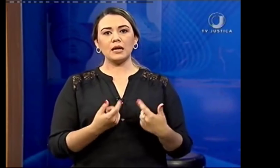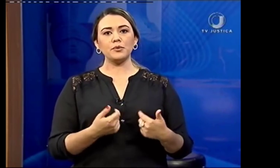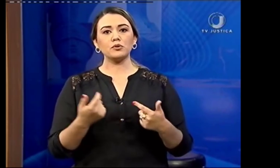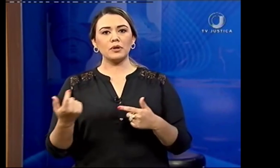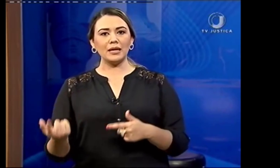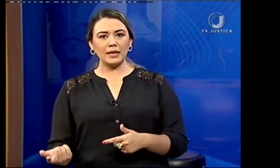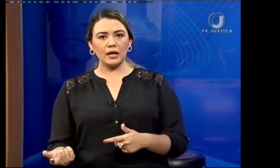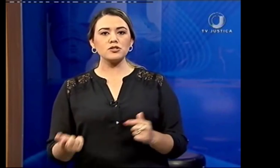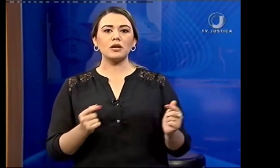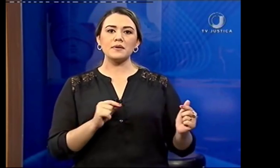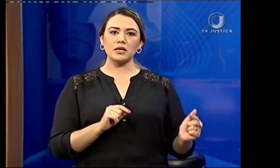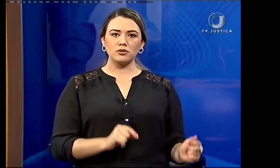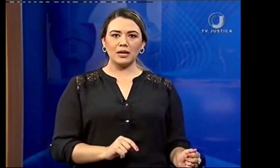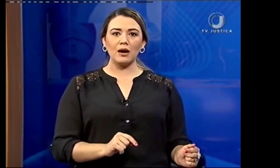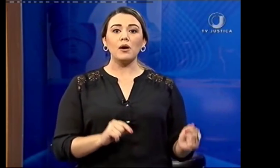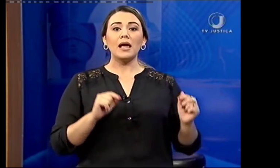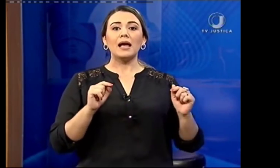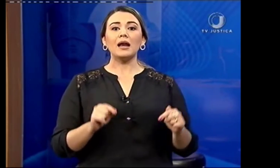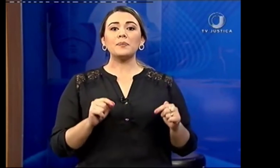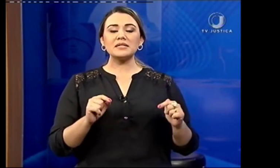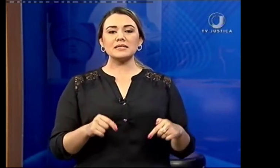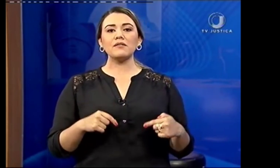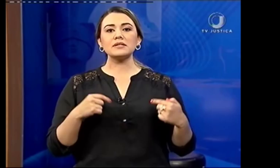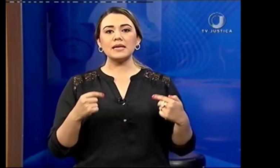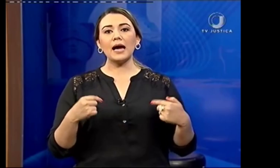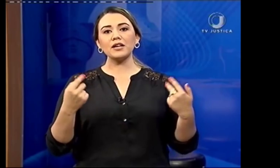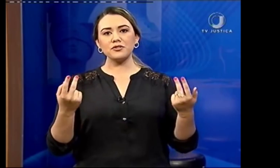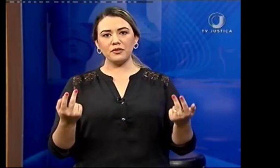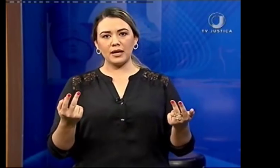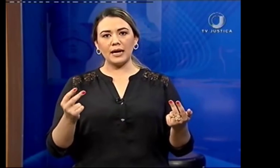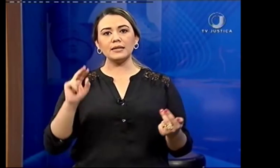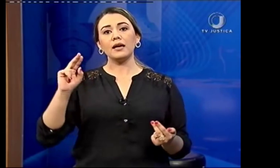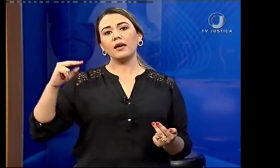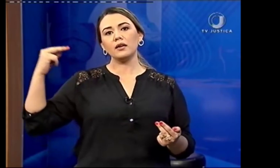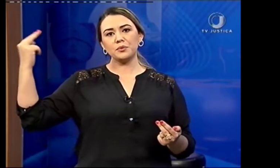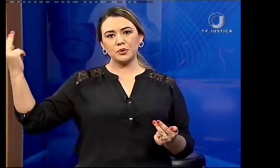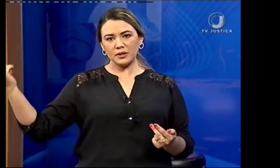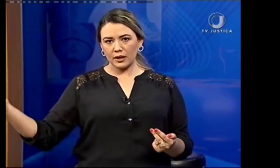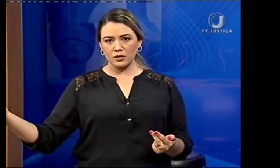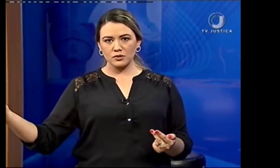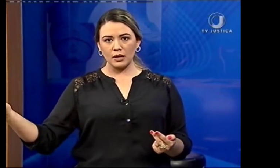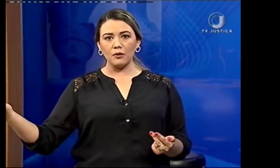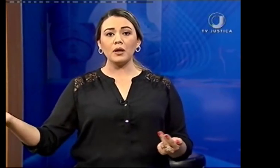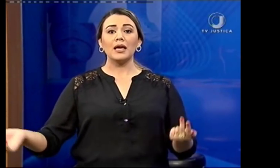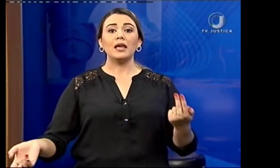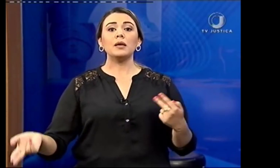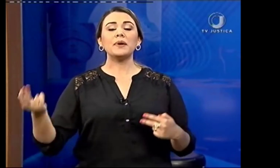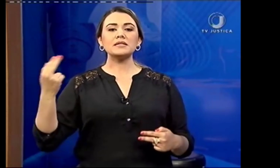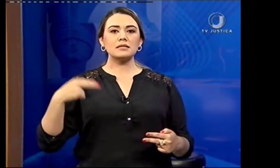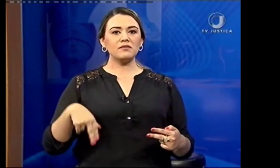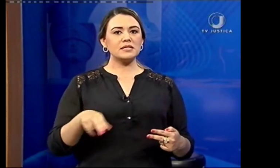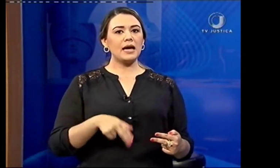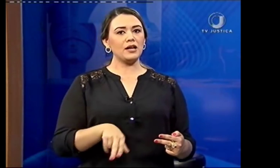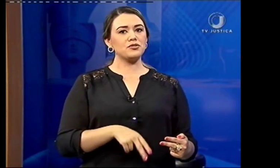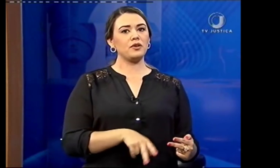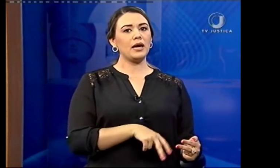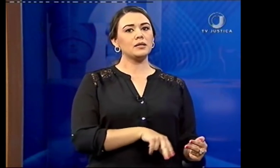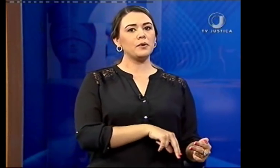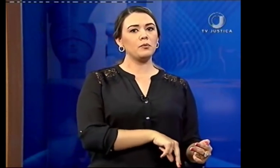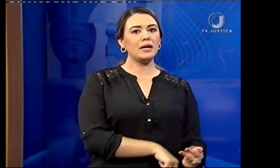âmbito internacional e nacional, ela precisava ser ratificada em âmbito internacional e precisava ser ratificada pelo